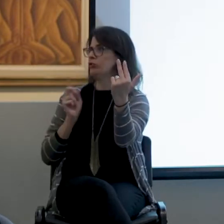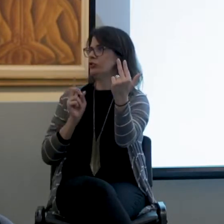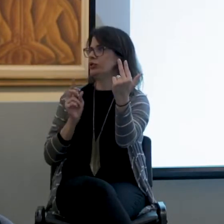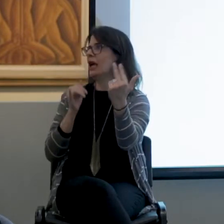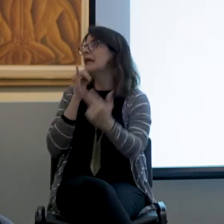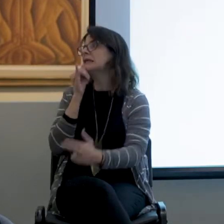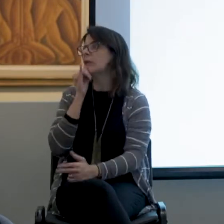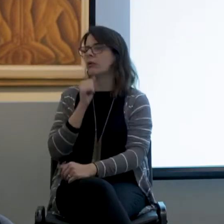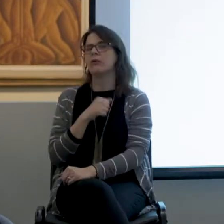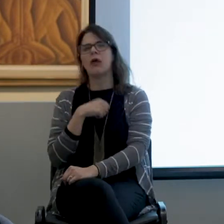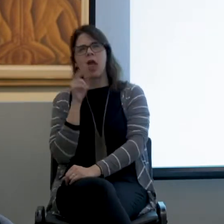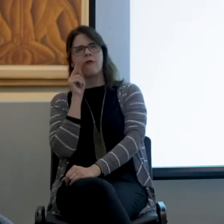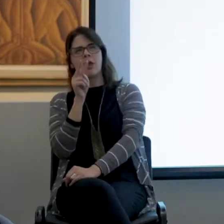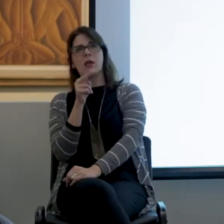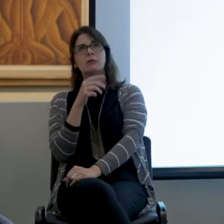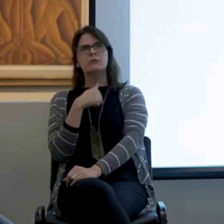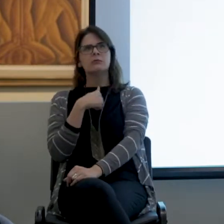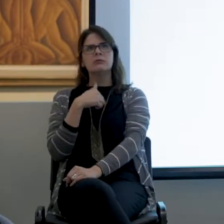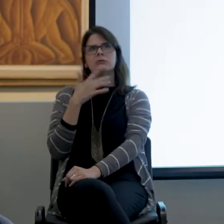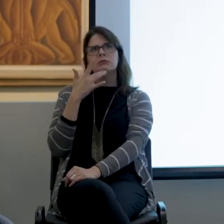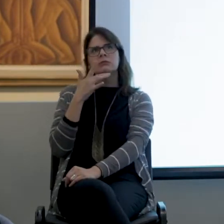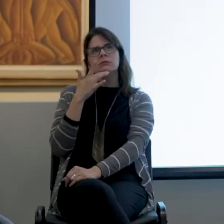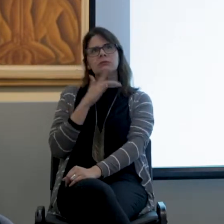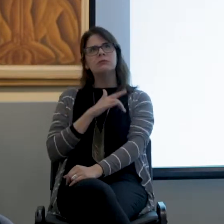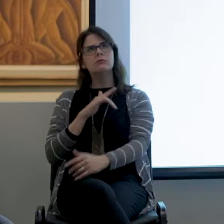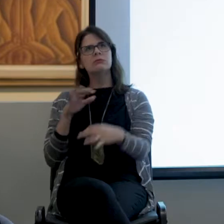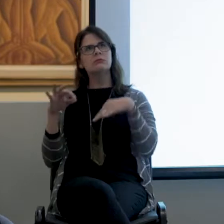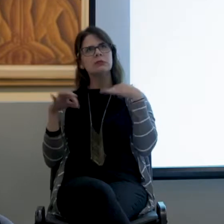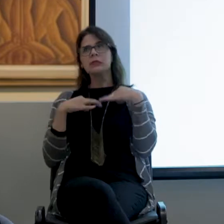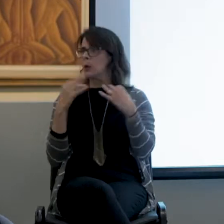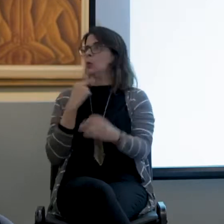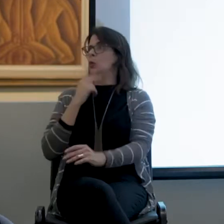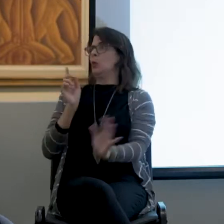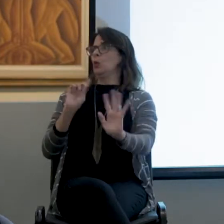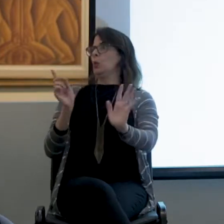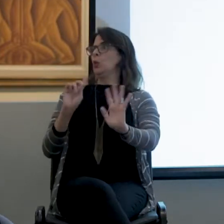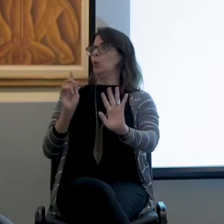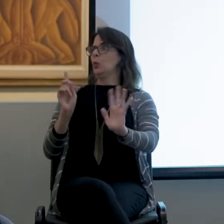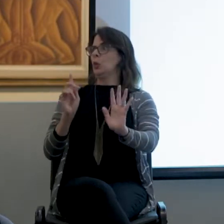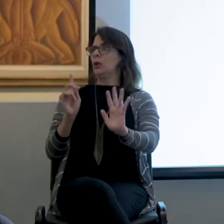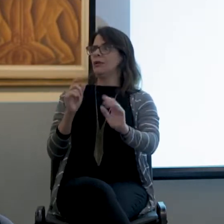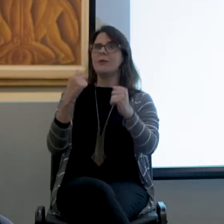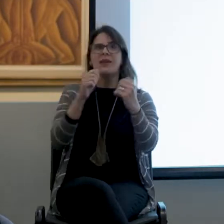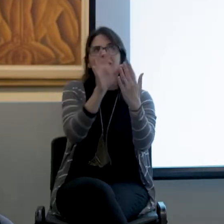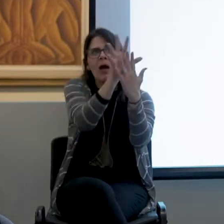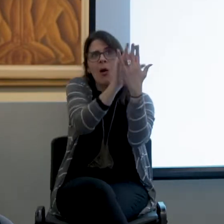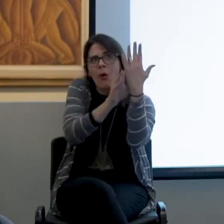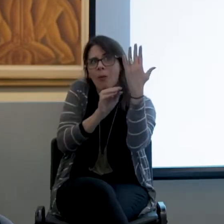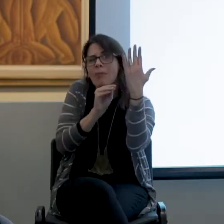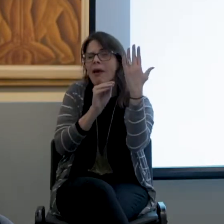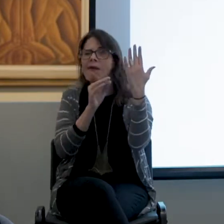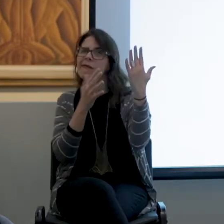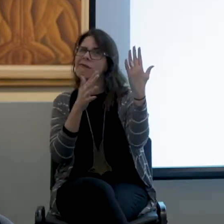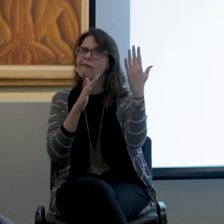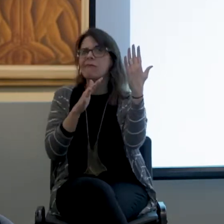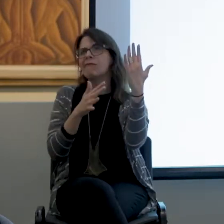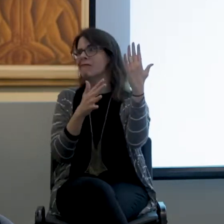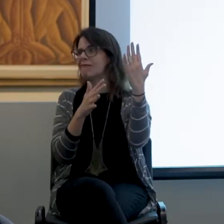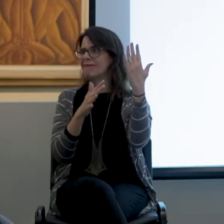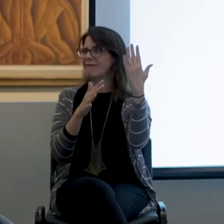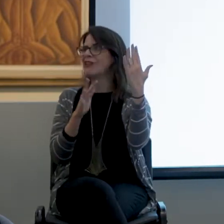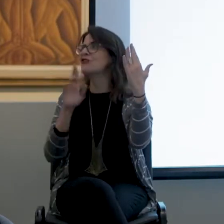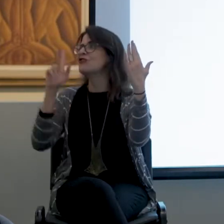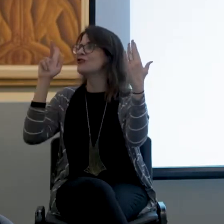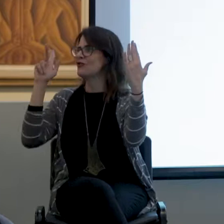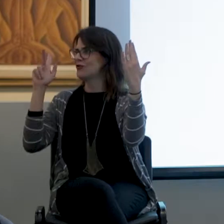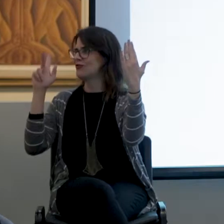da igreja, não pode, né? É pecado. Não pode pensar nessas coisas. É isso que eu estou falando, né? Estou resumindo